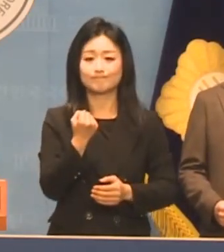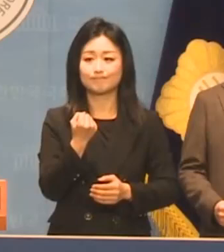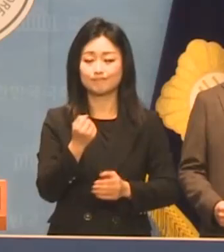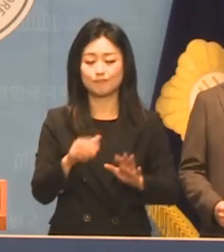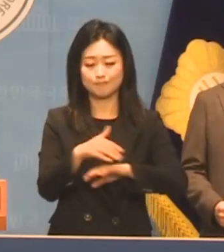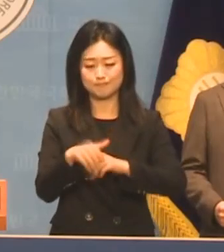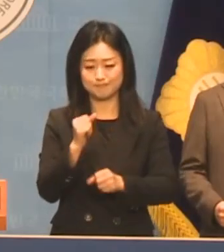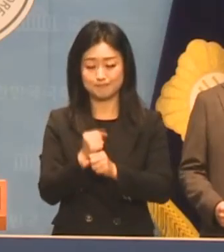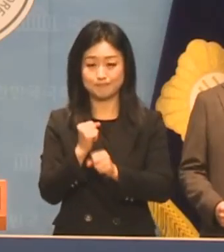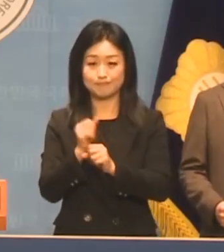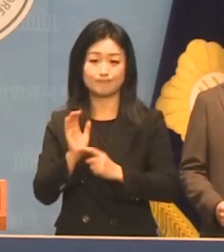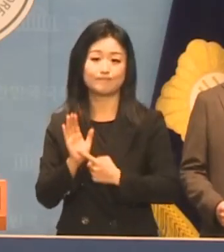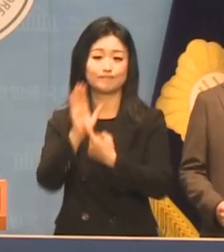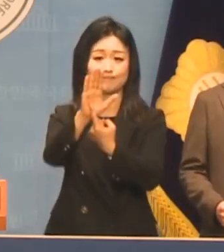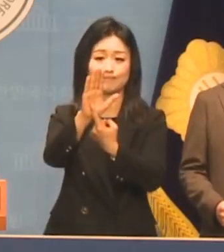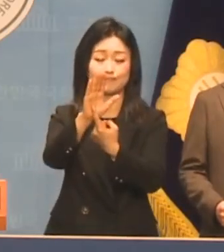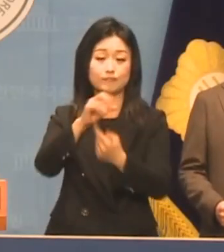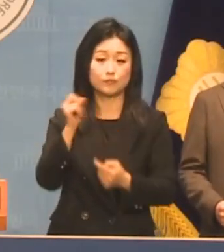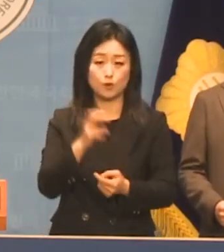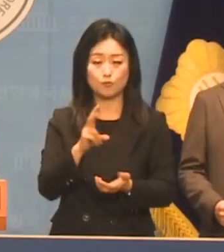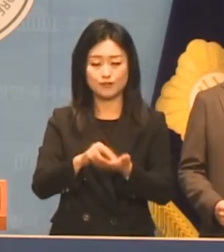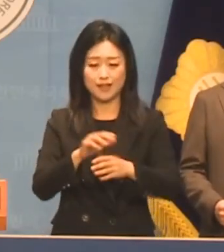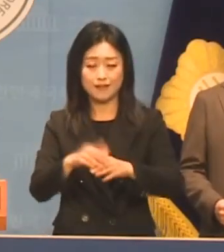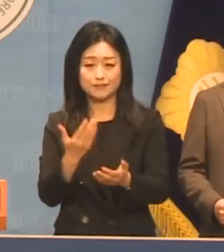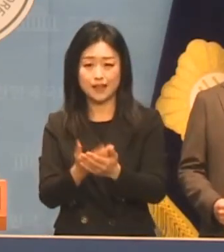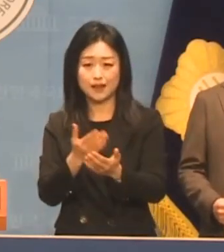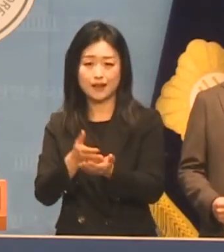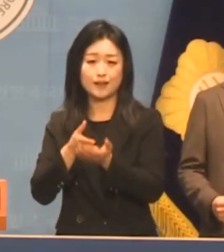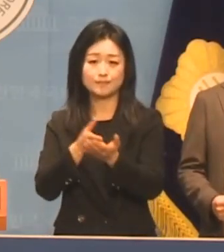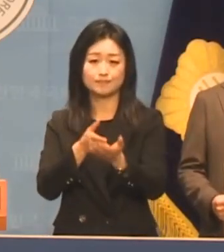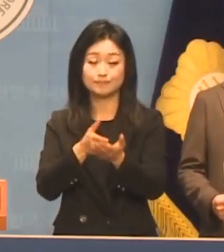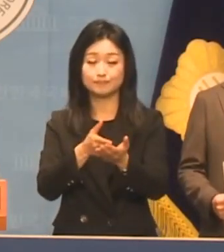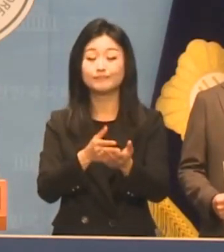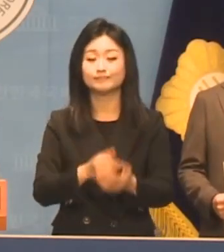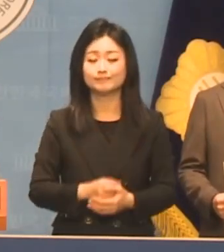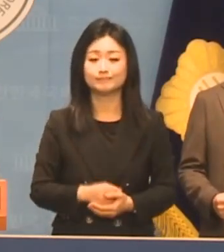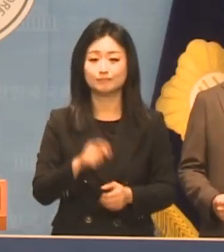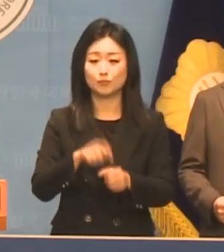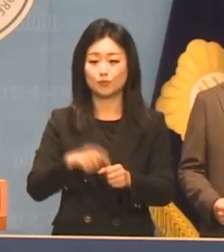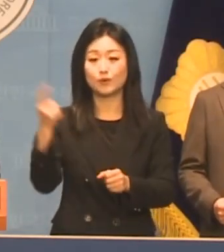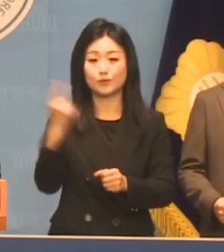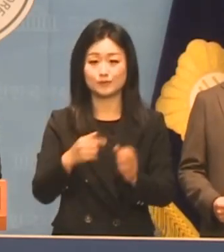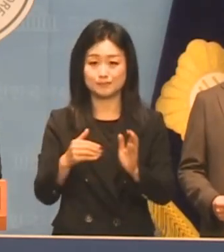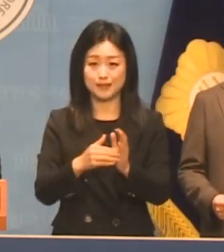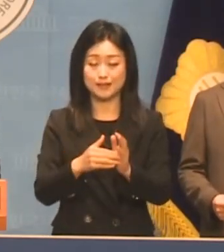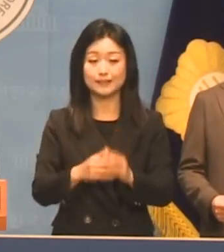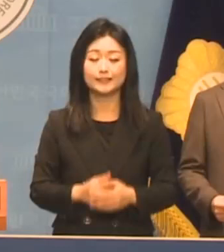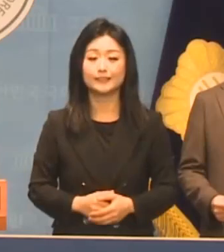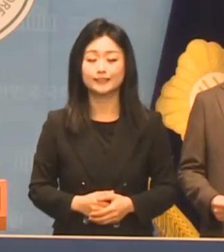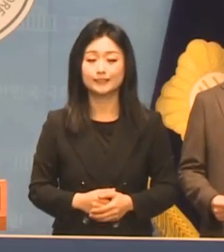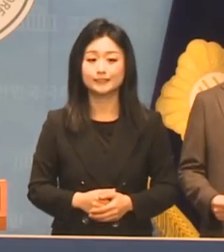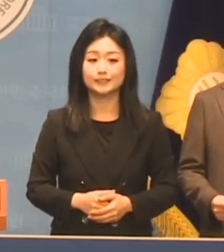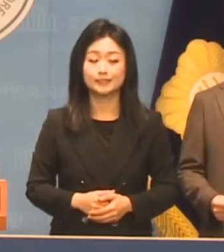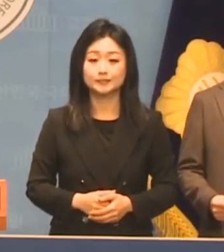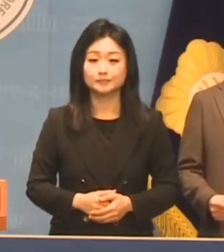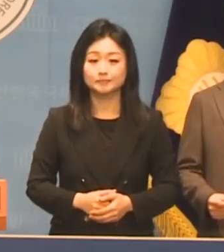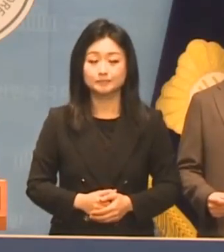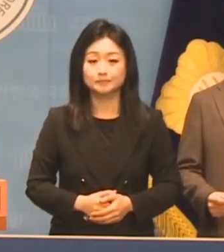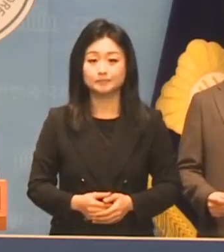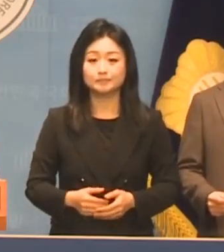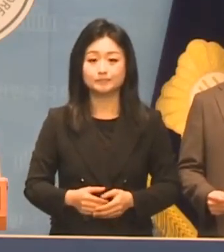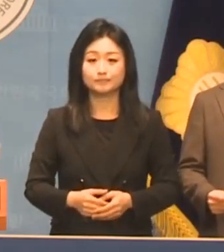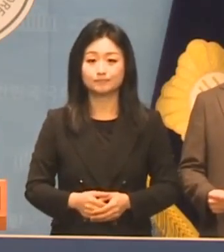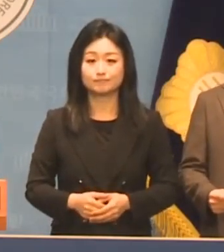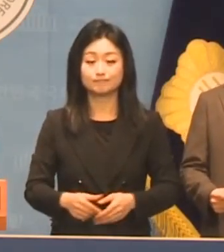대책을 마련하고 촉구하기 위해 이 자리에 오셨습니다. 지금부터 이렇게 소개를